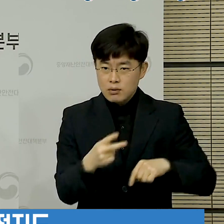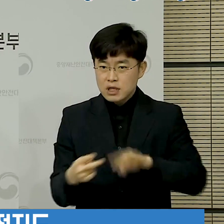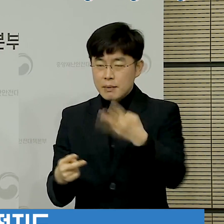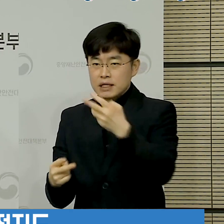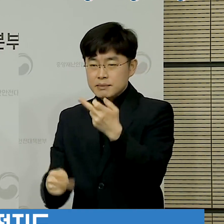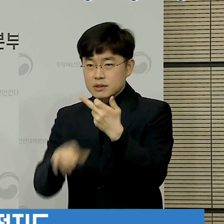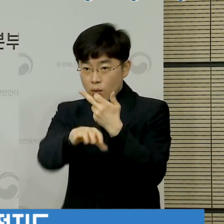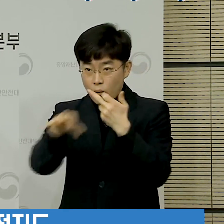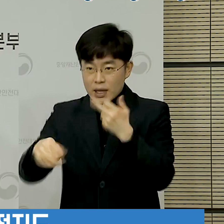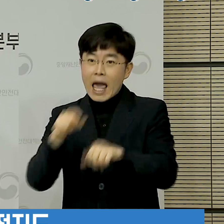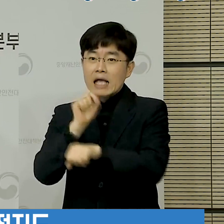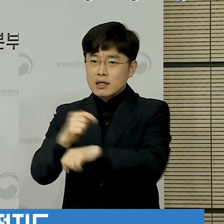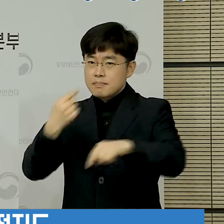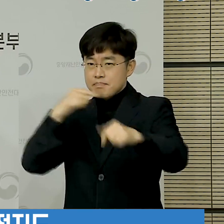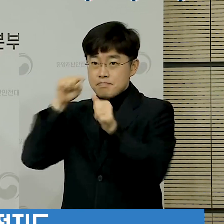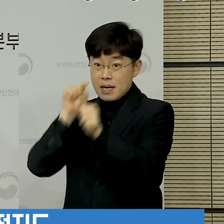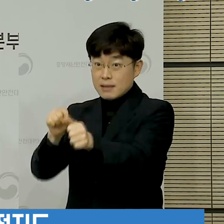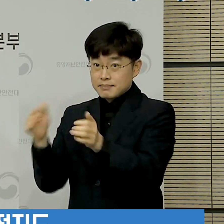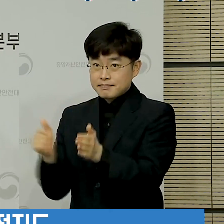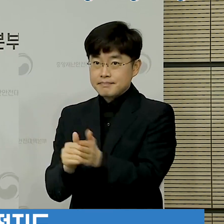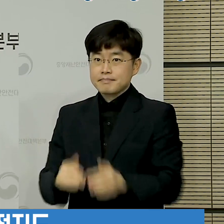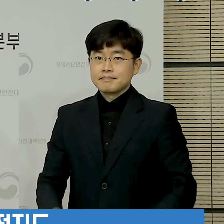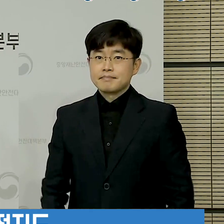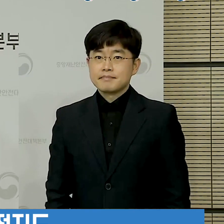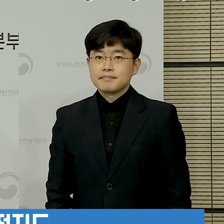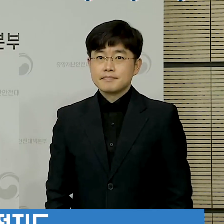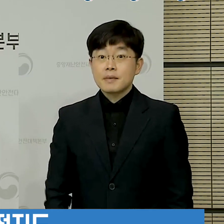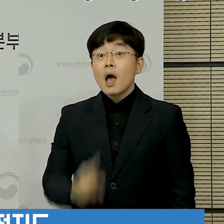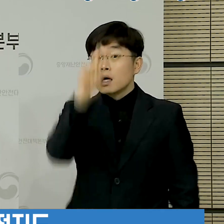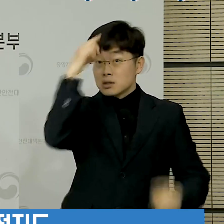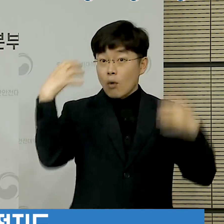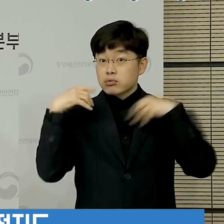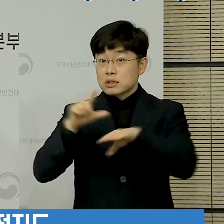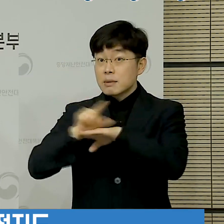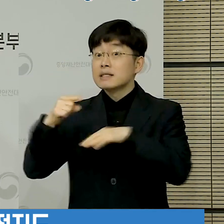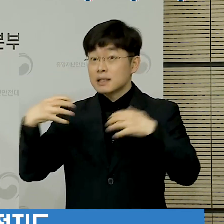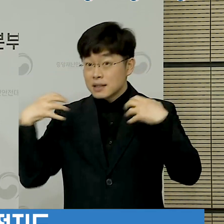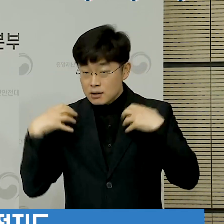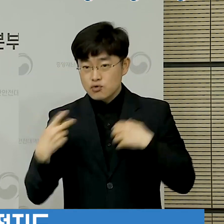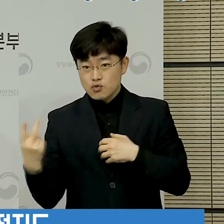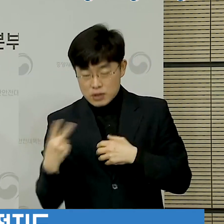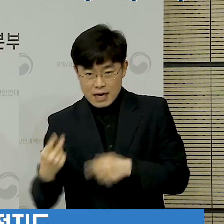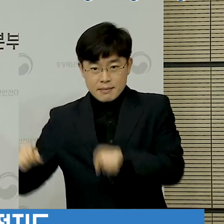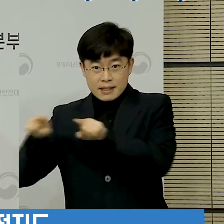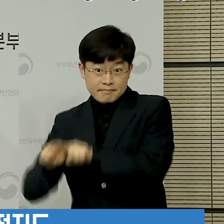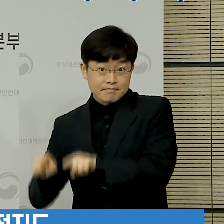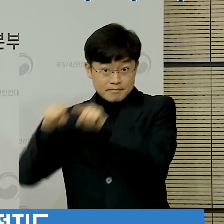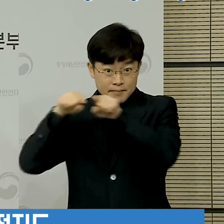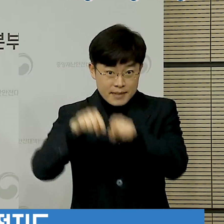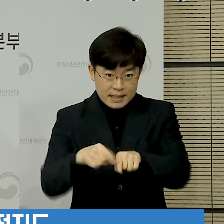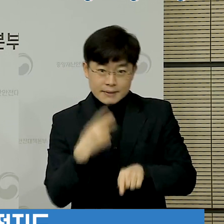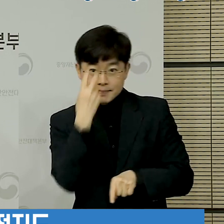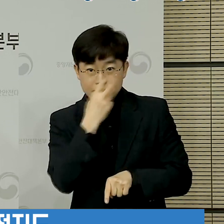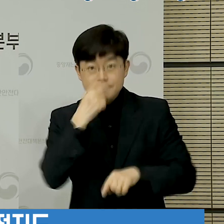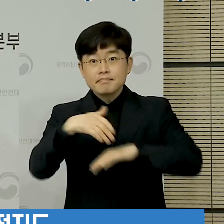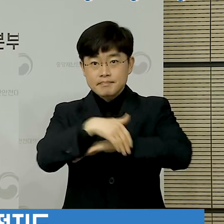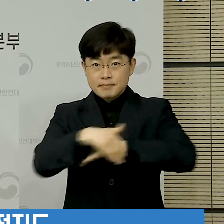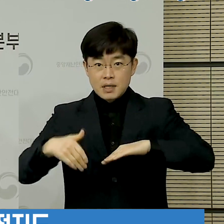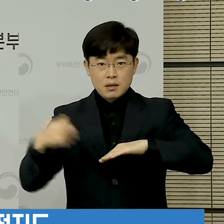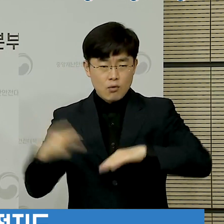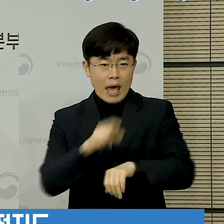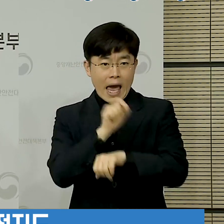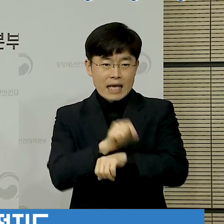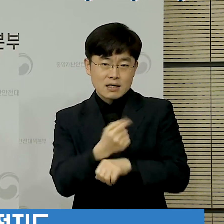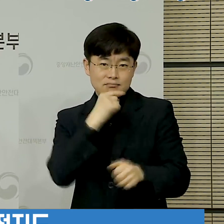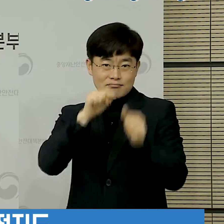407개소에는 행정명령을 발동하였습니다. 정부와 지자체는 앞으로도 합동점검을 지속 추진할 계획이며 행정지도